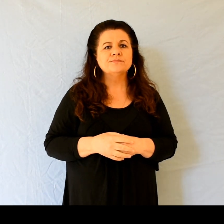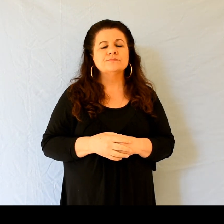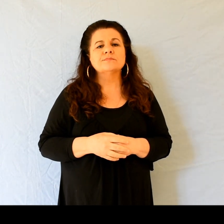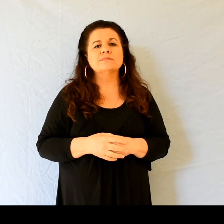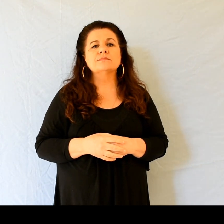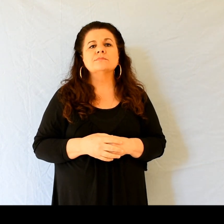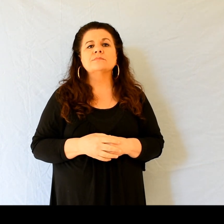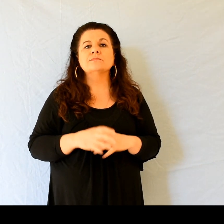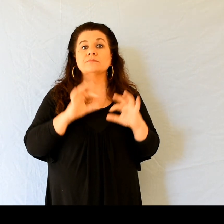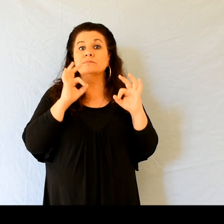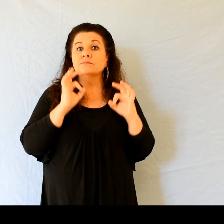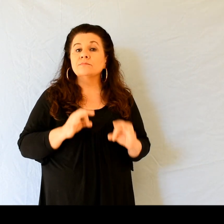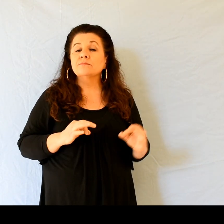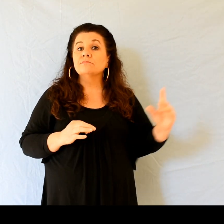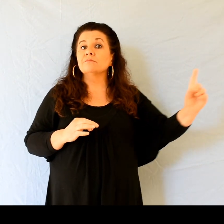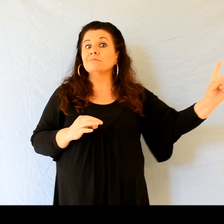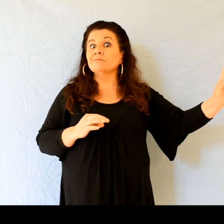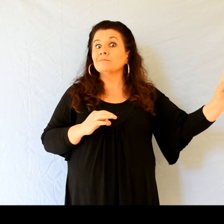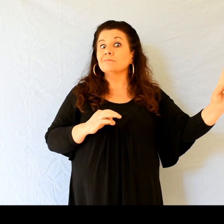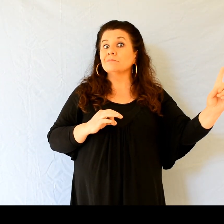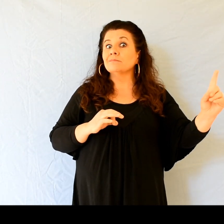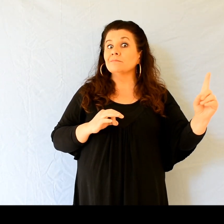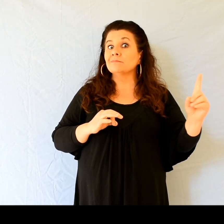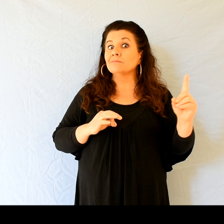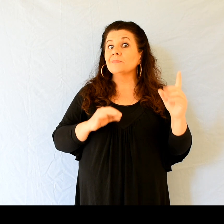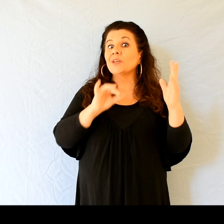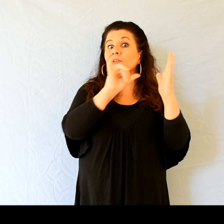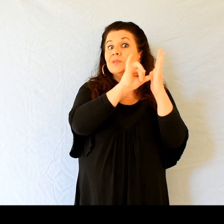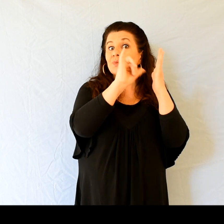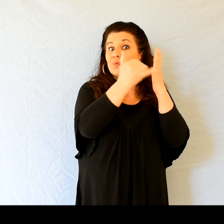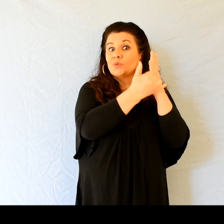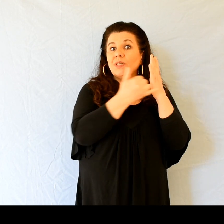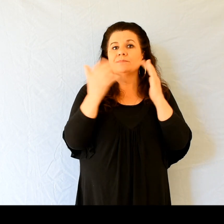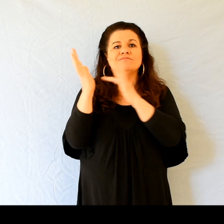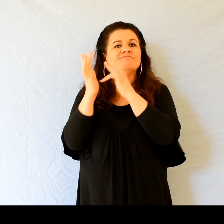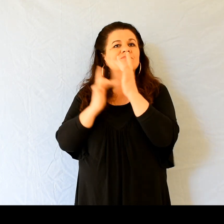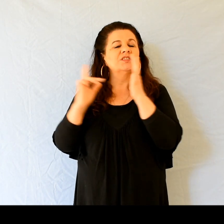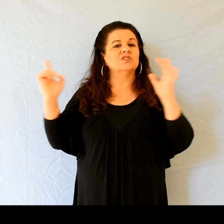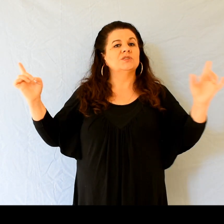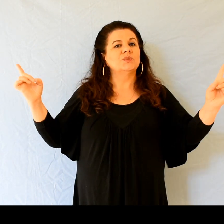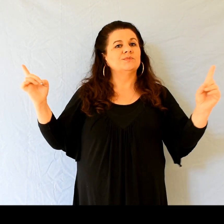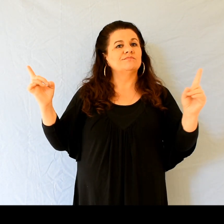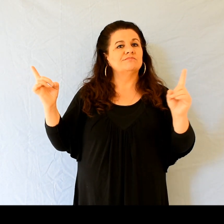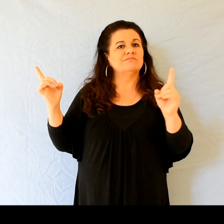À peine arrivé, Judas s'approcha de Jésus et lui dit: « Rabbi !»